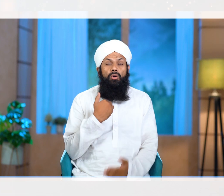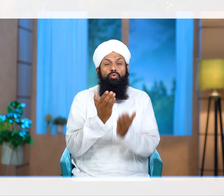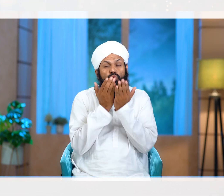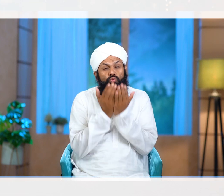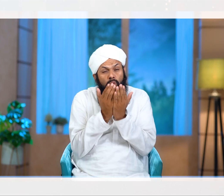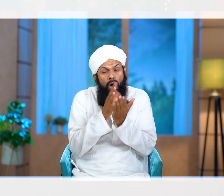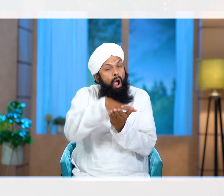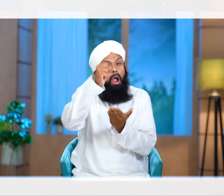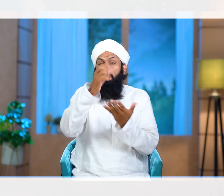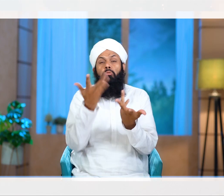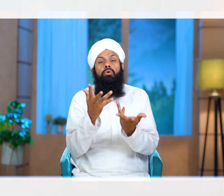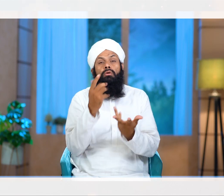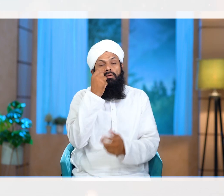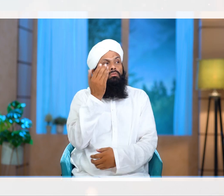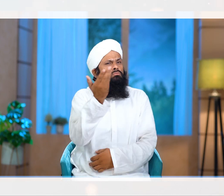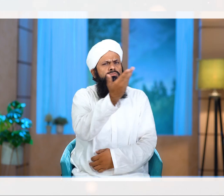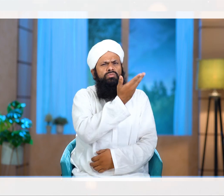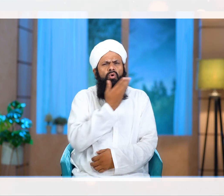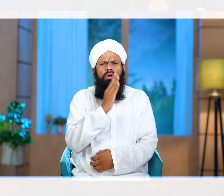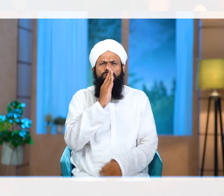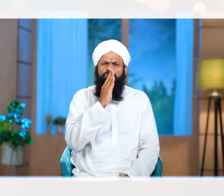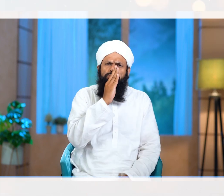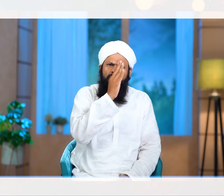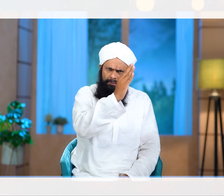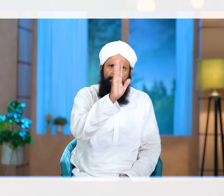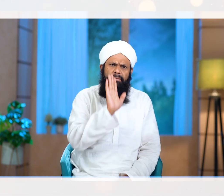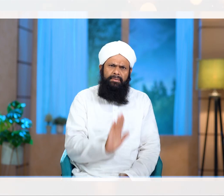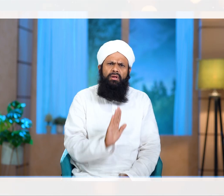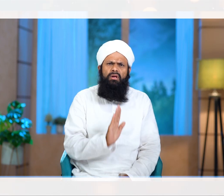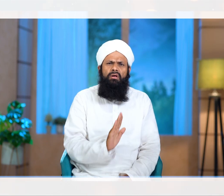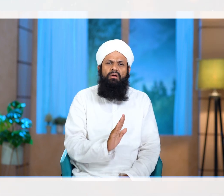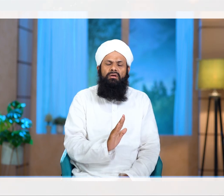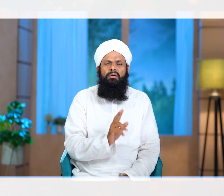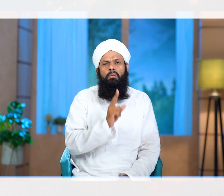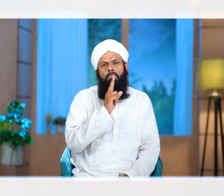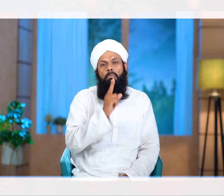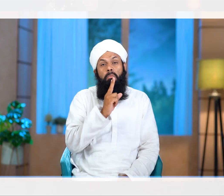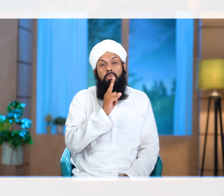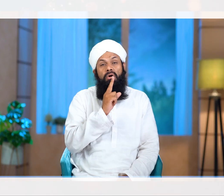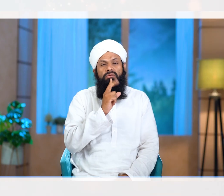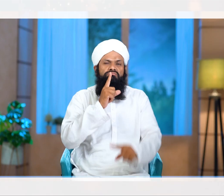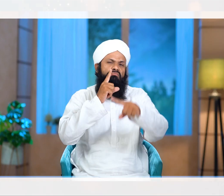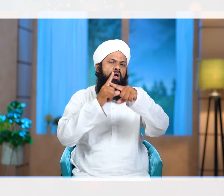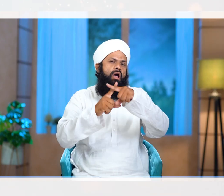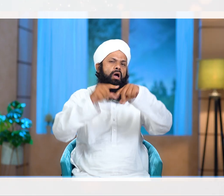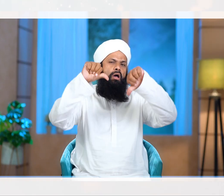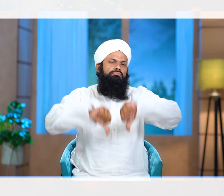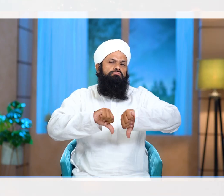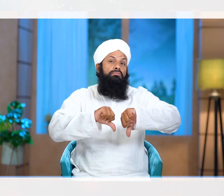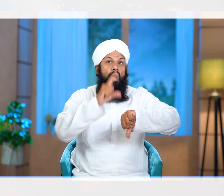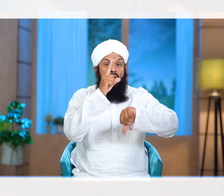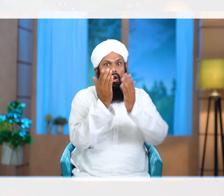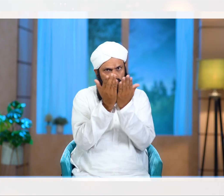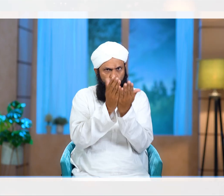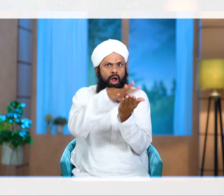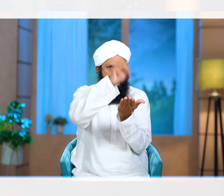میری دعا قبول کیوں نہیں ہوتی؟ یہ ایک ورڈ ایسا ہے جو کئیوں کی زبان پر آپ سنتے رہتے ہیں. آپ کیسے کہہ